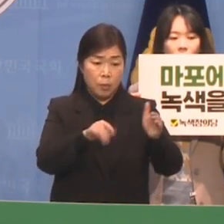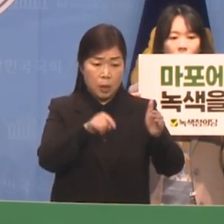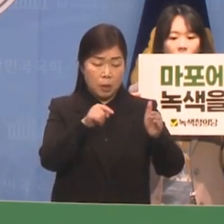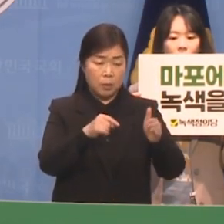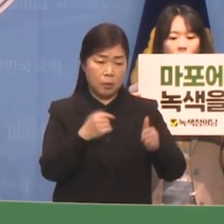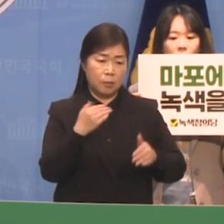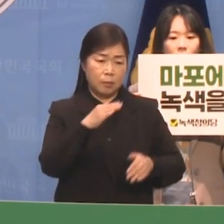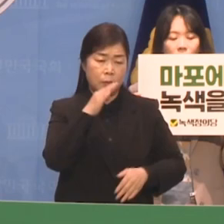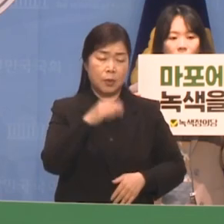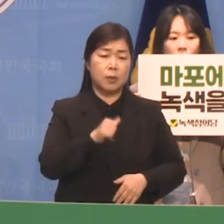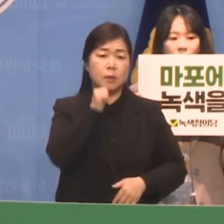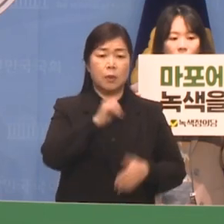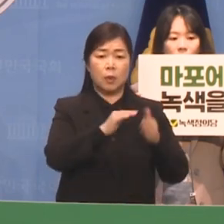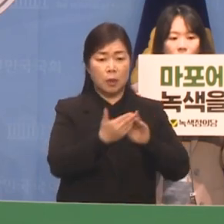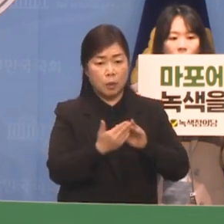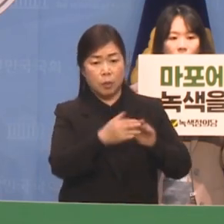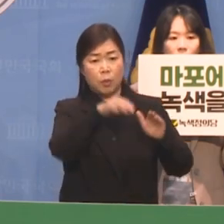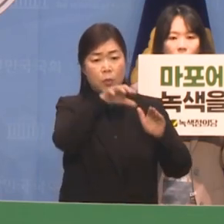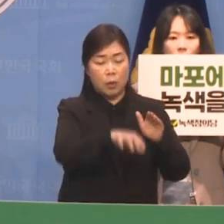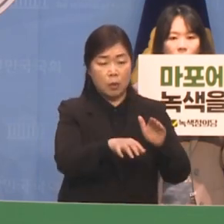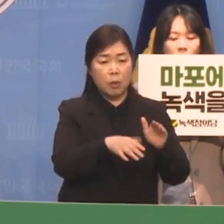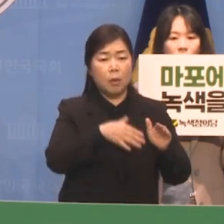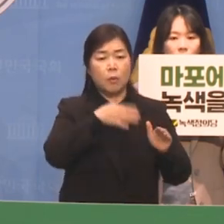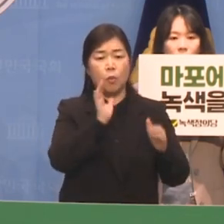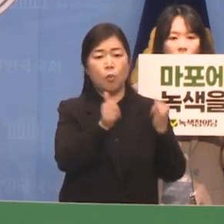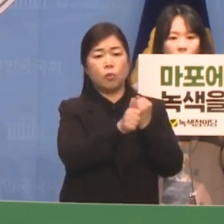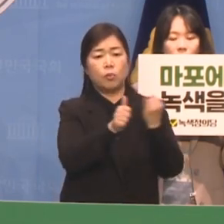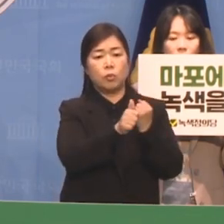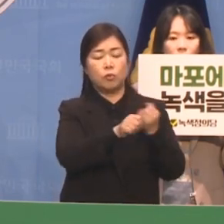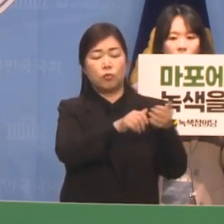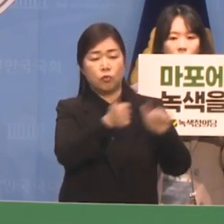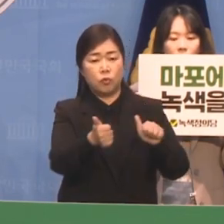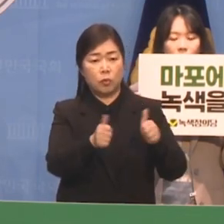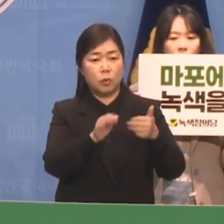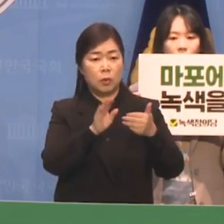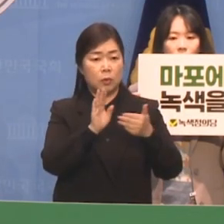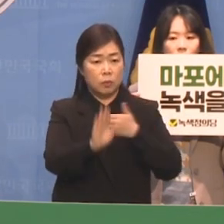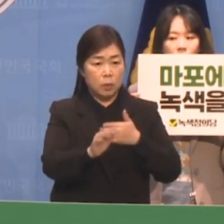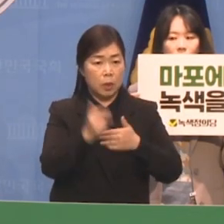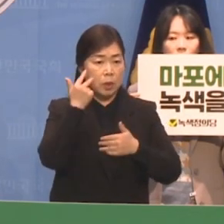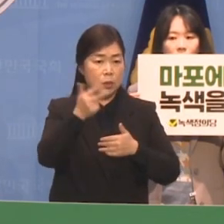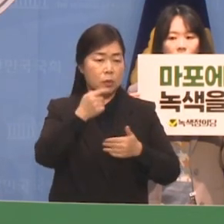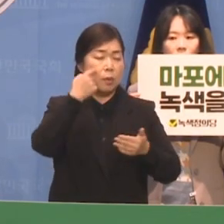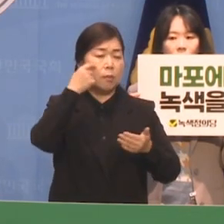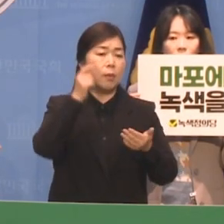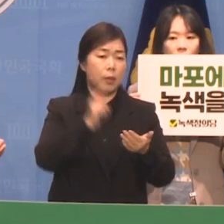또다시 노부부가 사망한 지 일주일 만에 발견되었다는 소식이 들려옵니다.